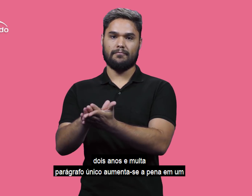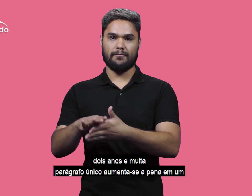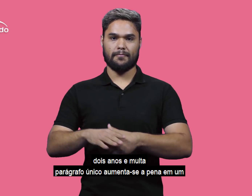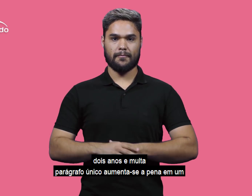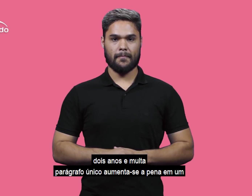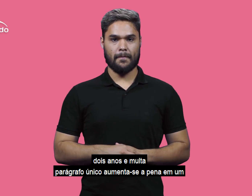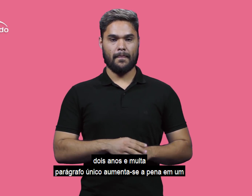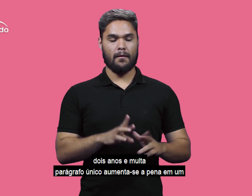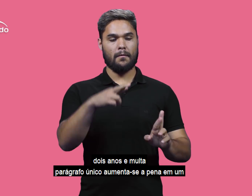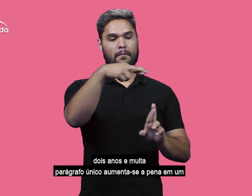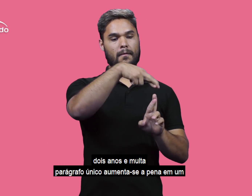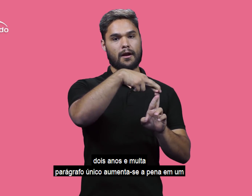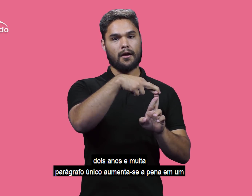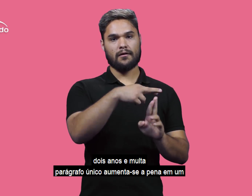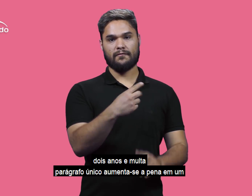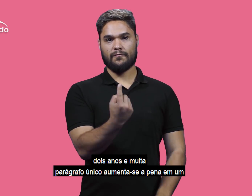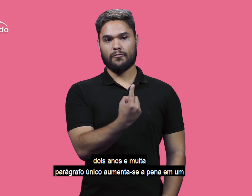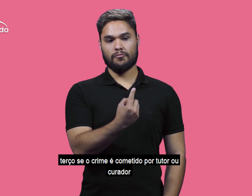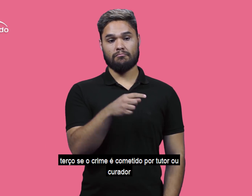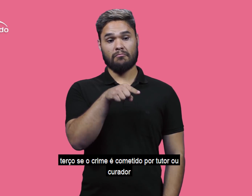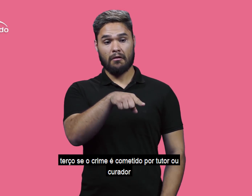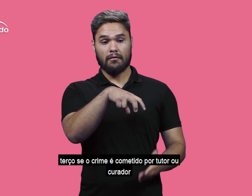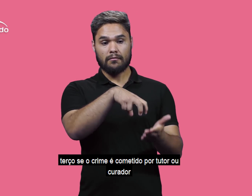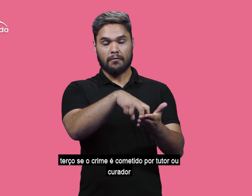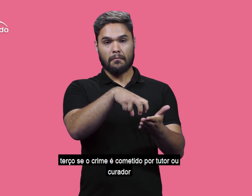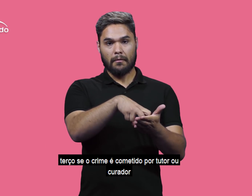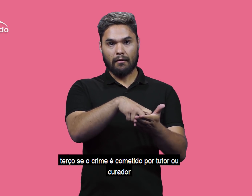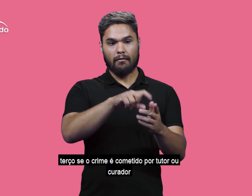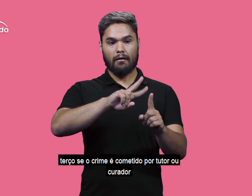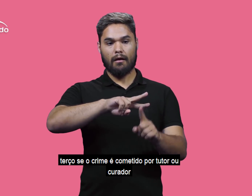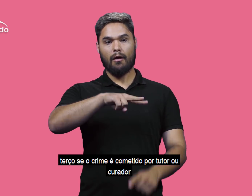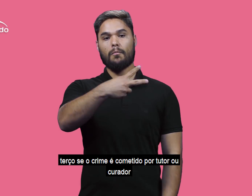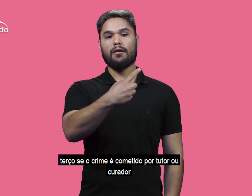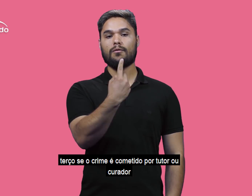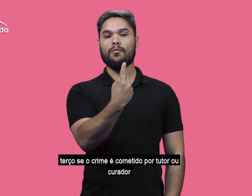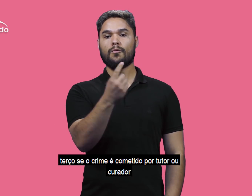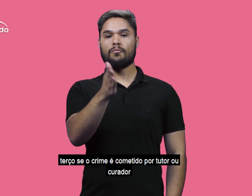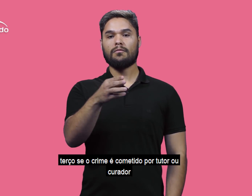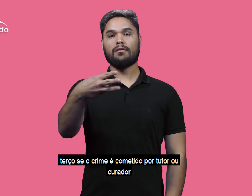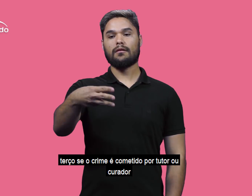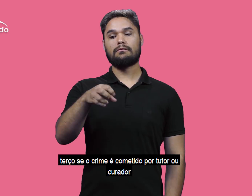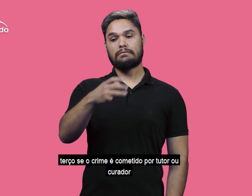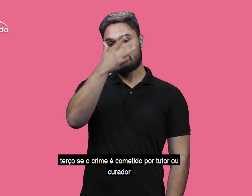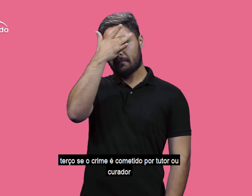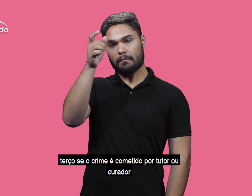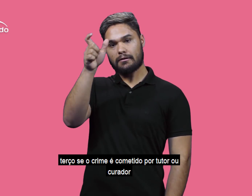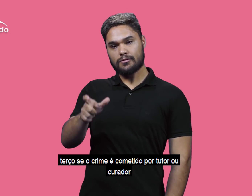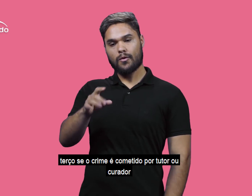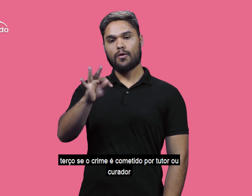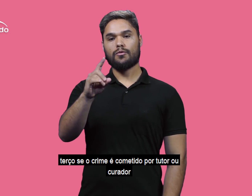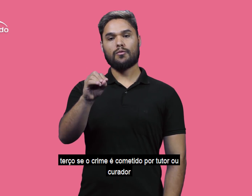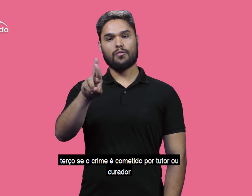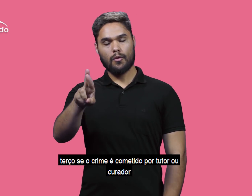único aumenta-se a pena em um terço se o crime é cometido por tutor ou curador